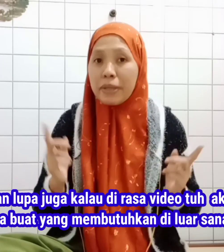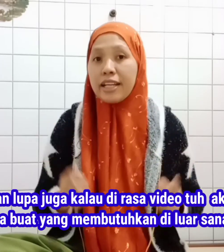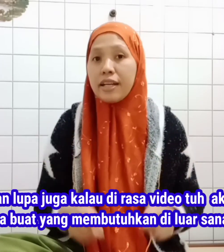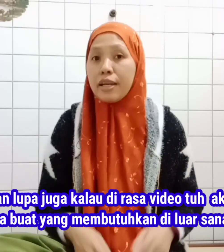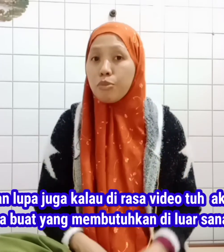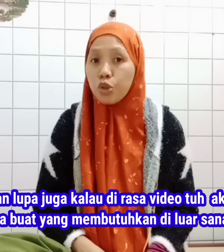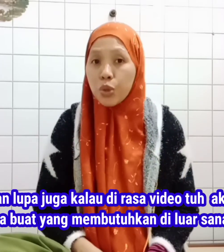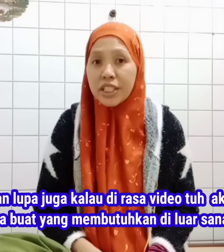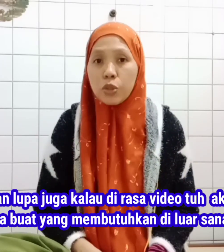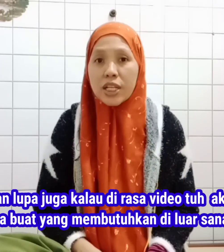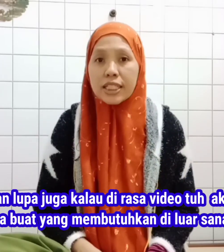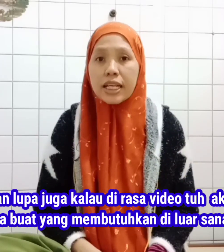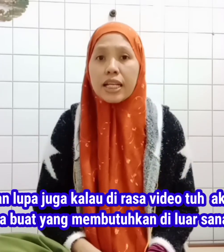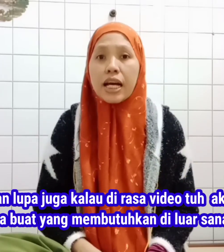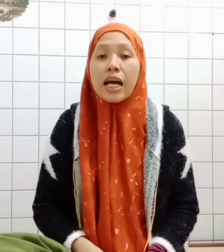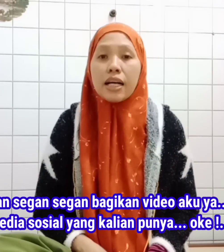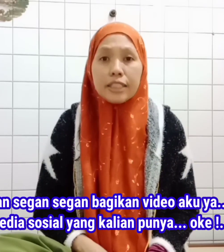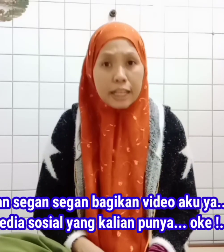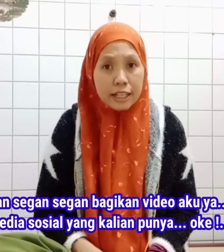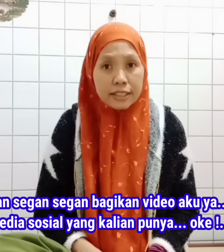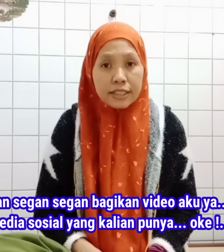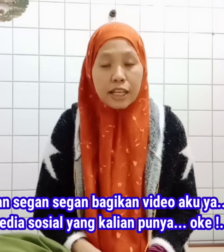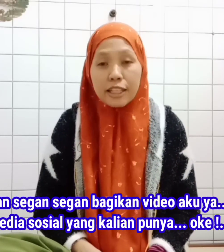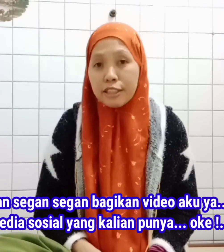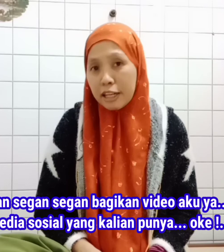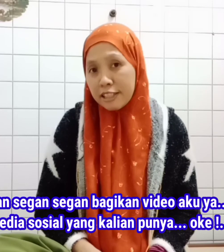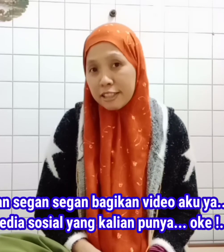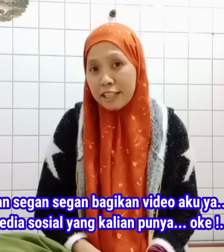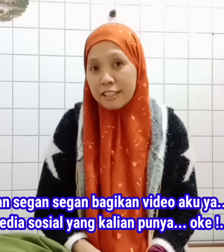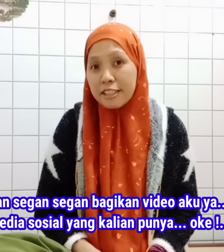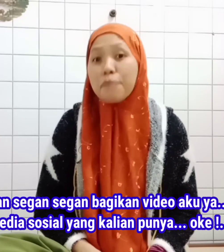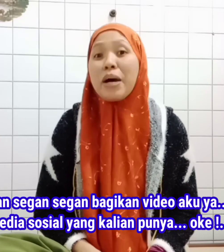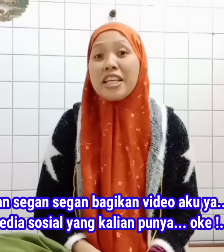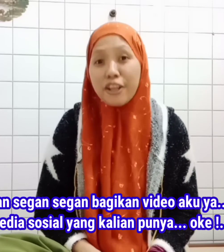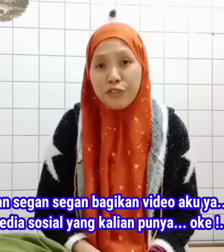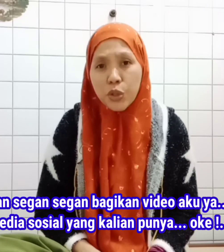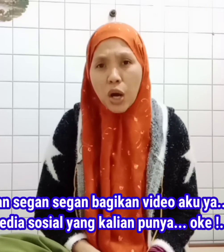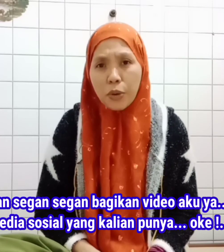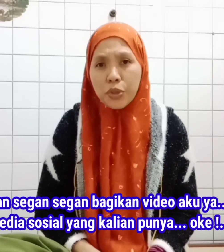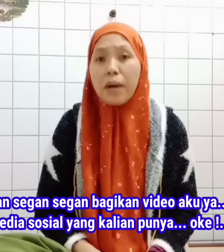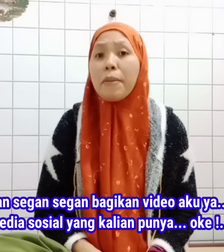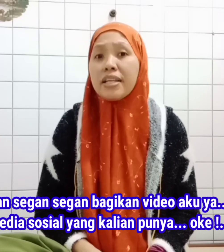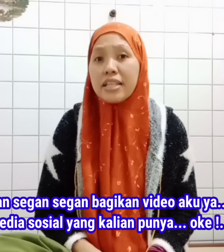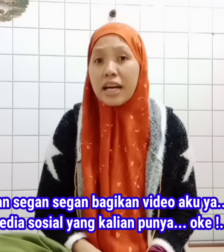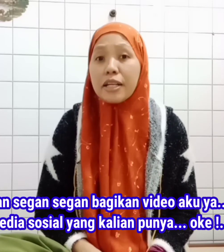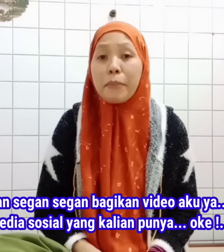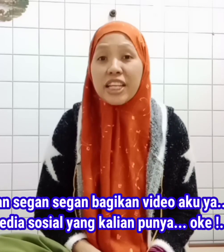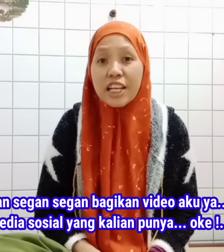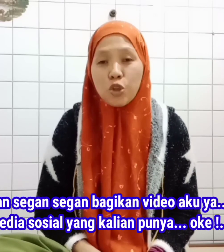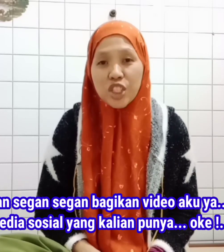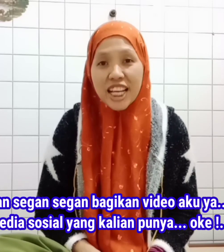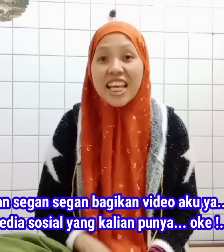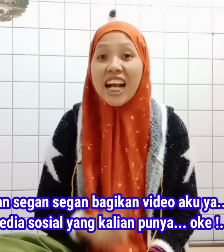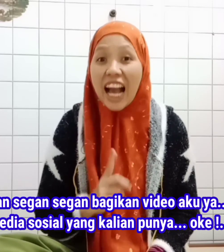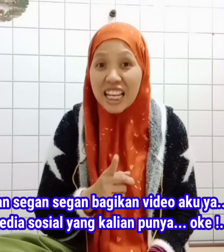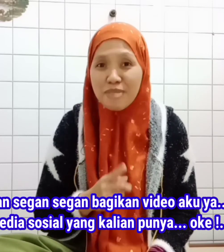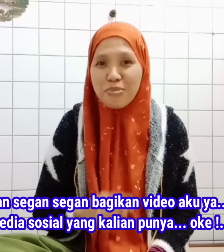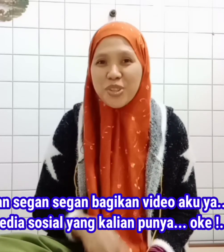mereka yang membutuhkan di luar sana, jangan segan-segan bagikan video aku ya, bagikan ke media sosial yang kalian punya,